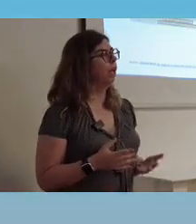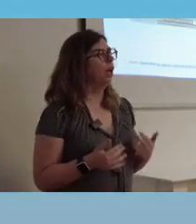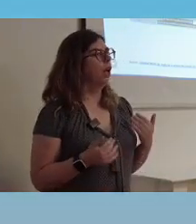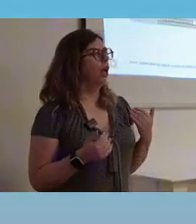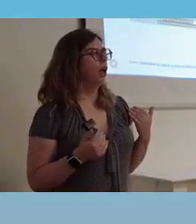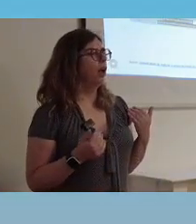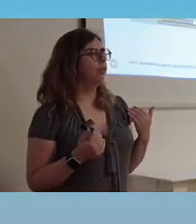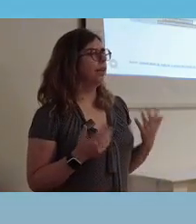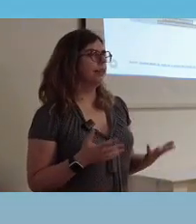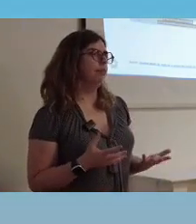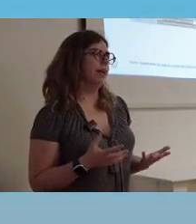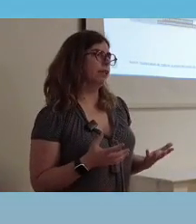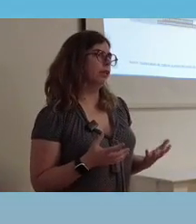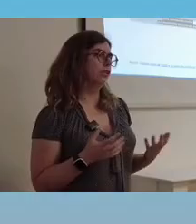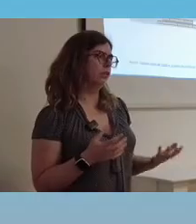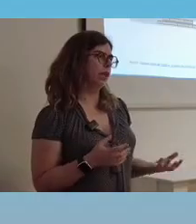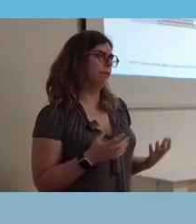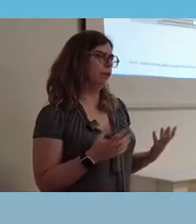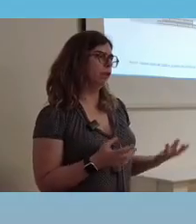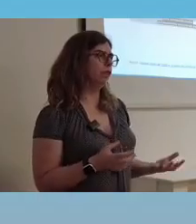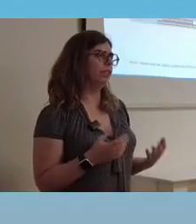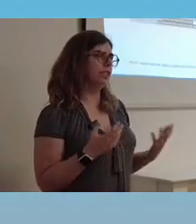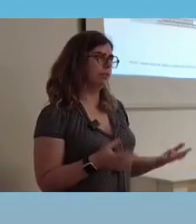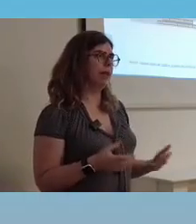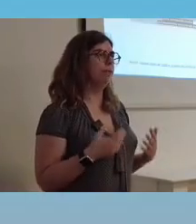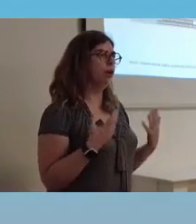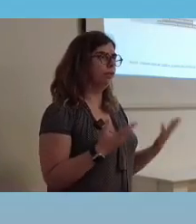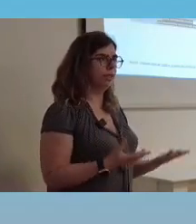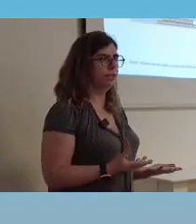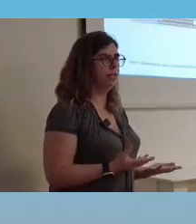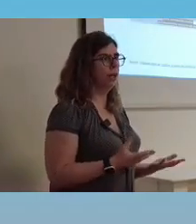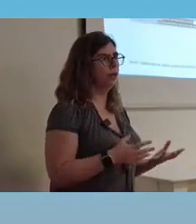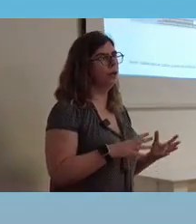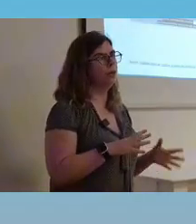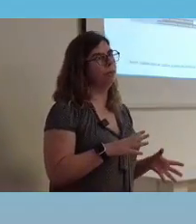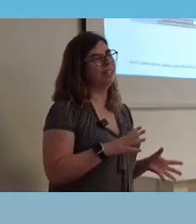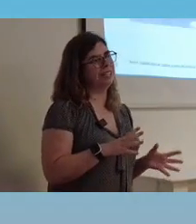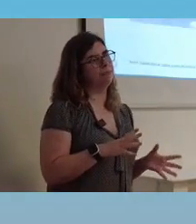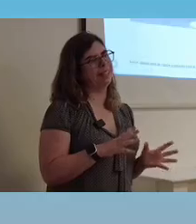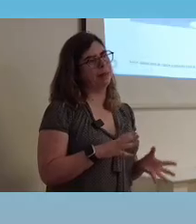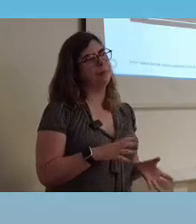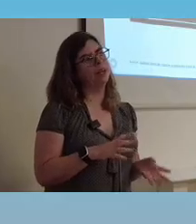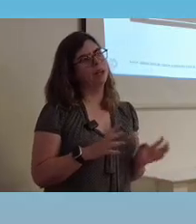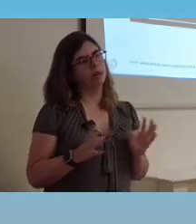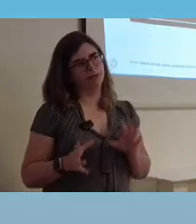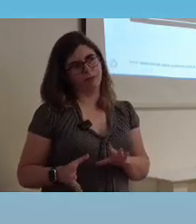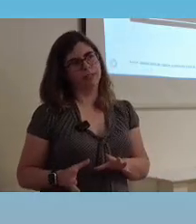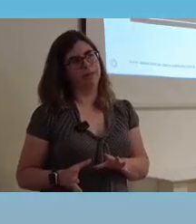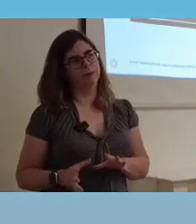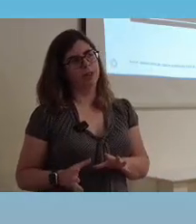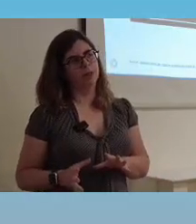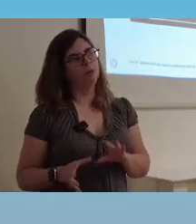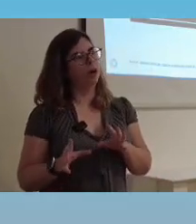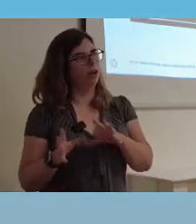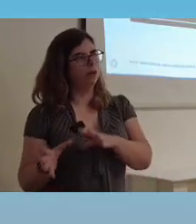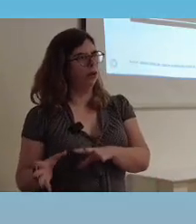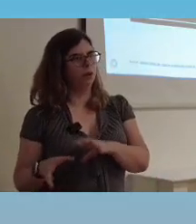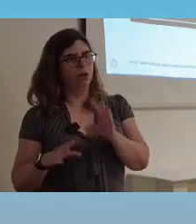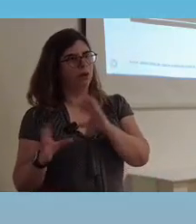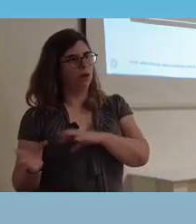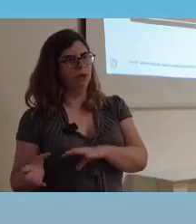que certaines personnes sourdes et malentendantes qui s'expriment en langue des signes ne maîtrisent pas très bien le français